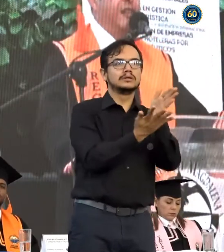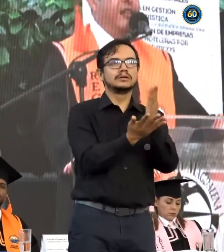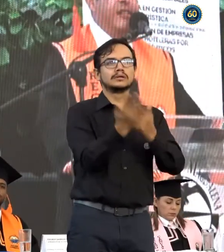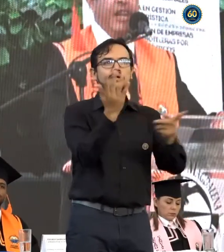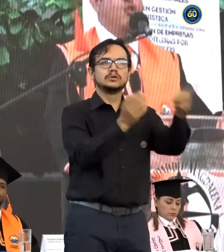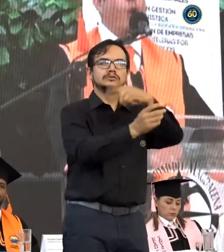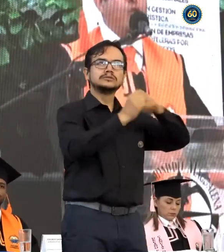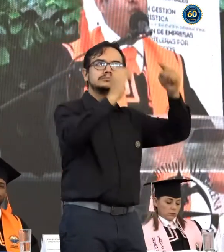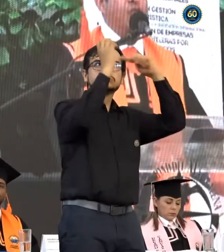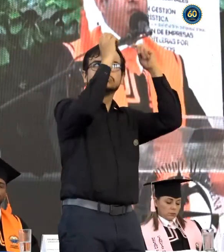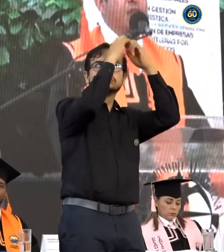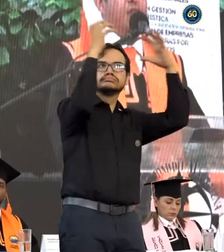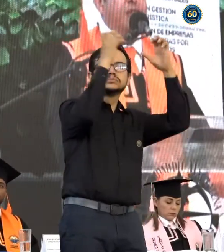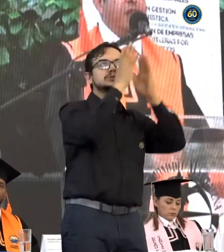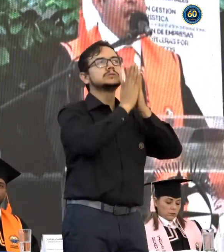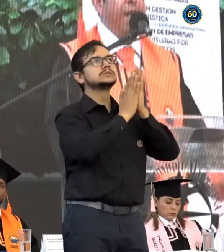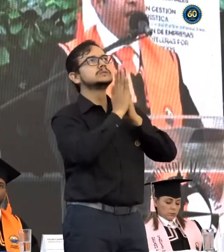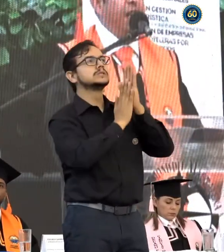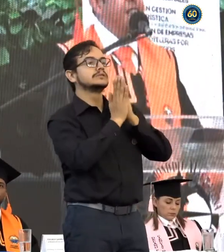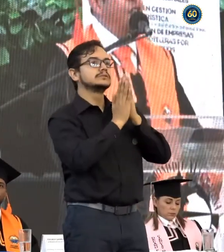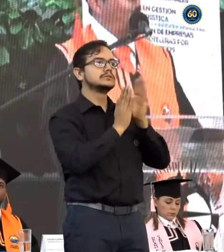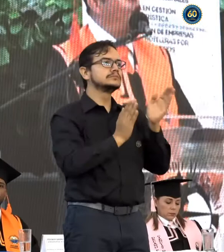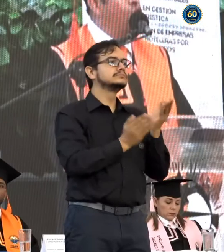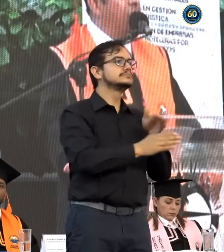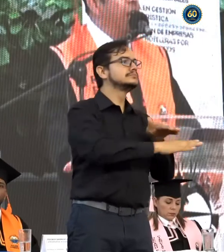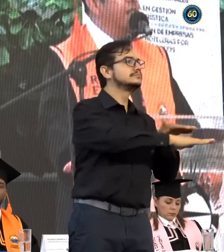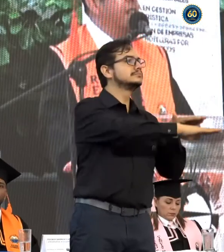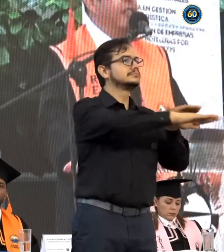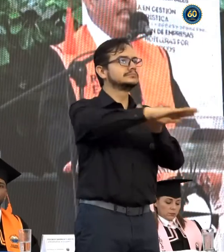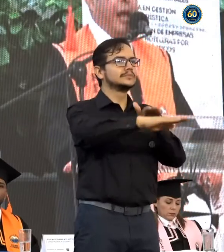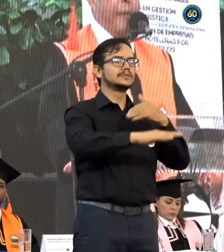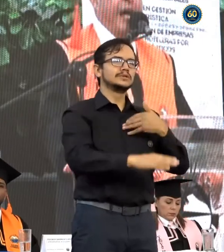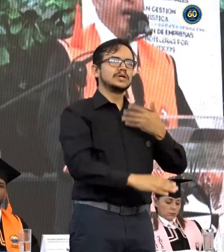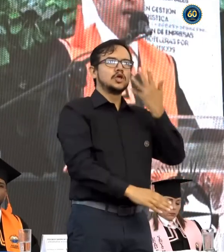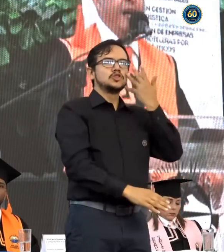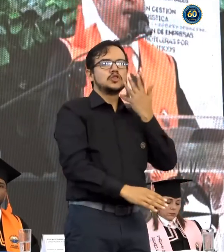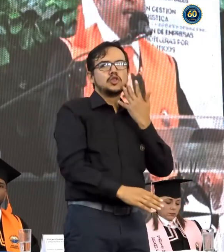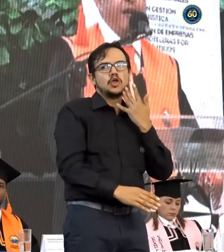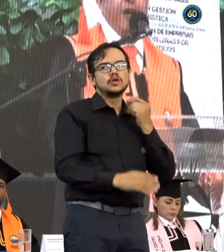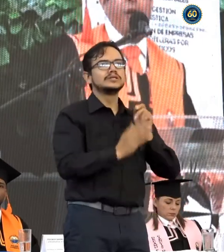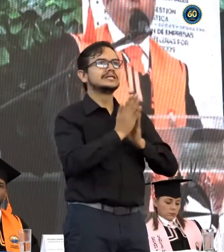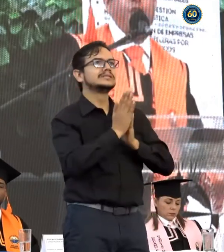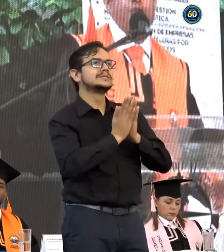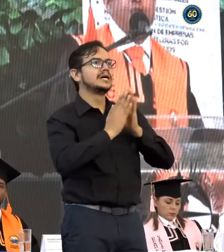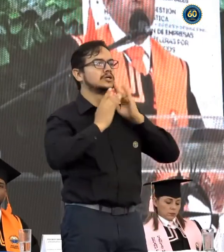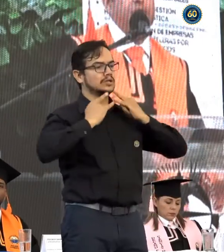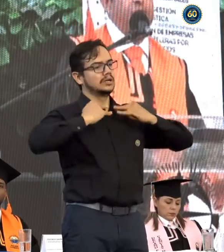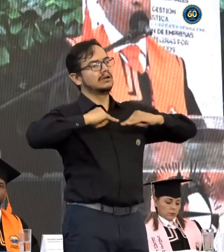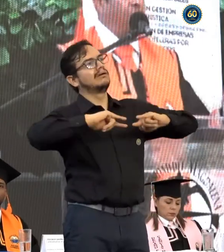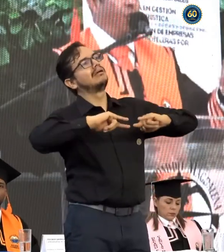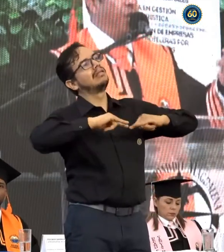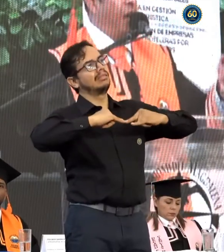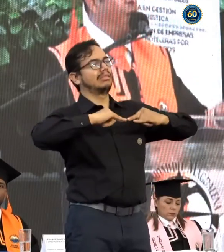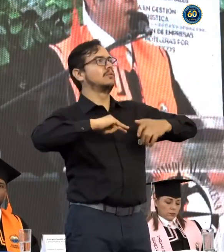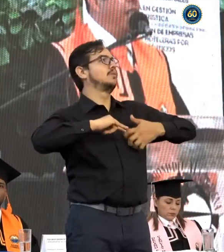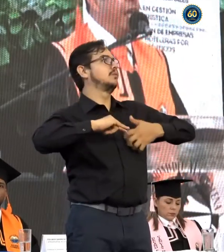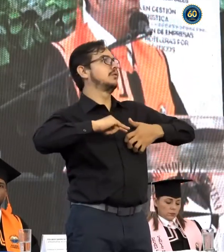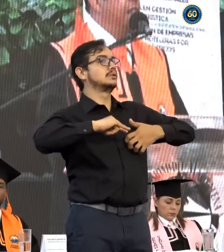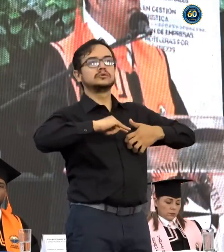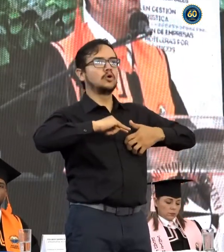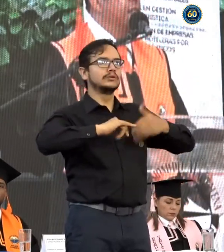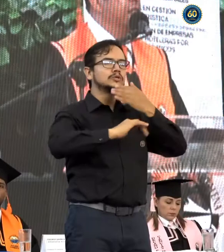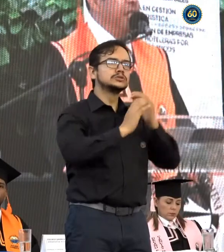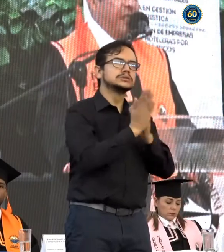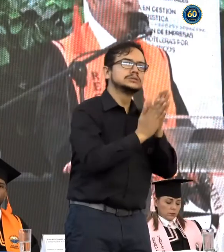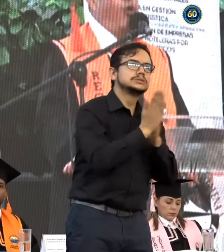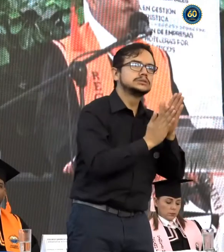sueños levantense todos los días de la hamaca a trabajar por ellos ustedes no llegaron aquí de gratis hicieron